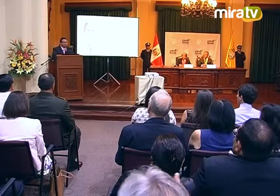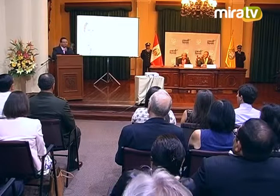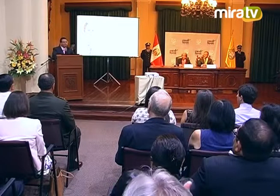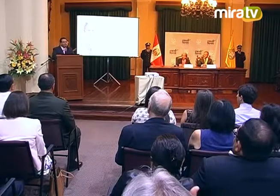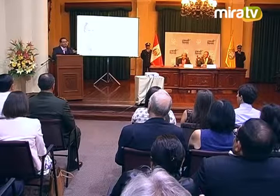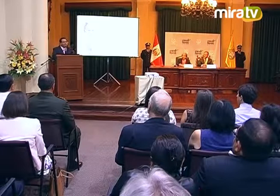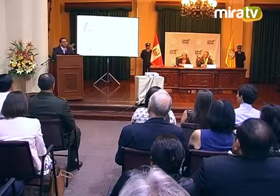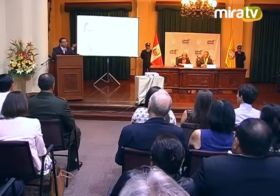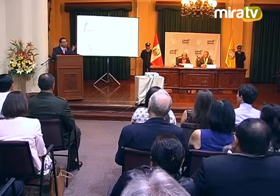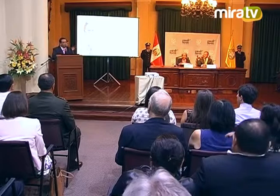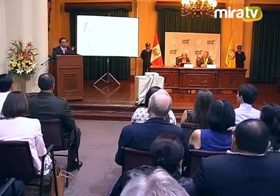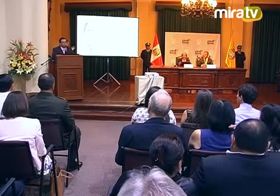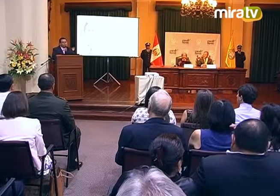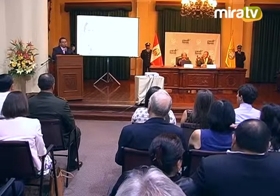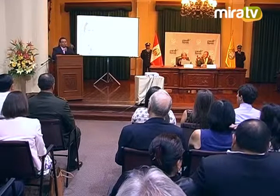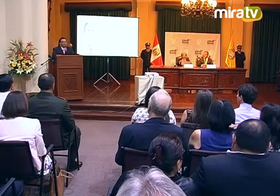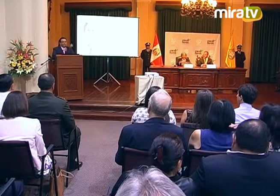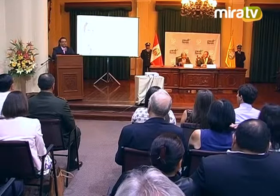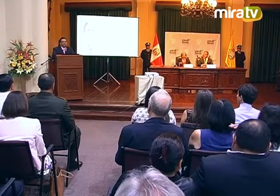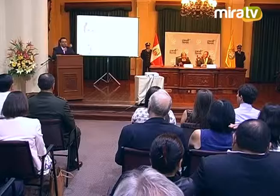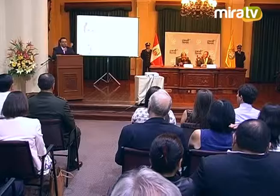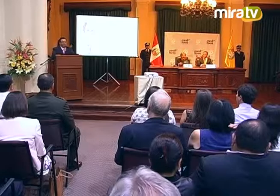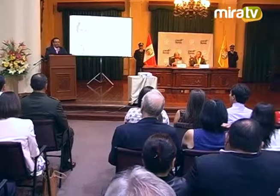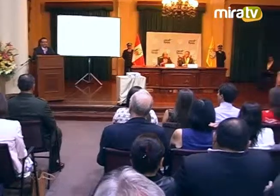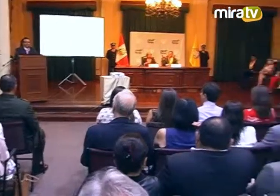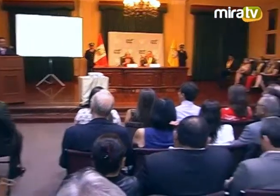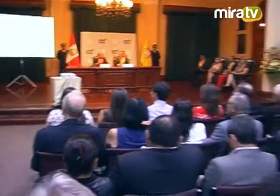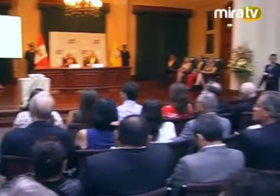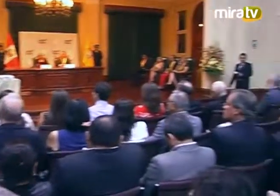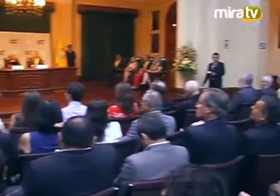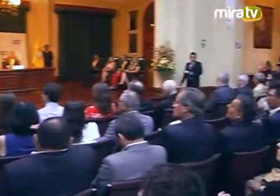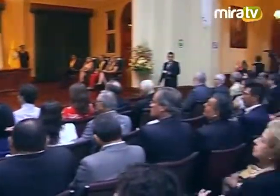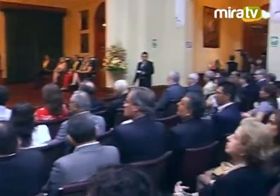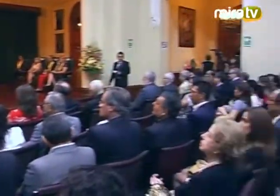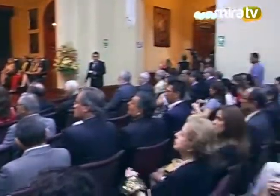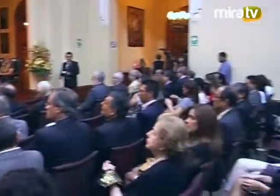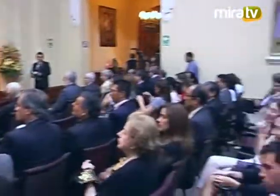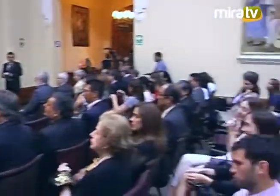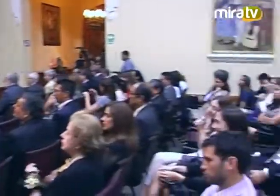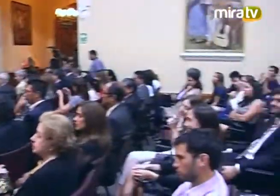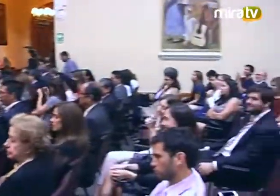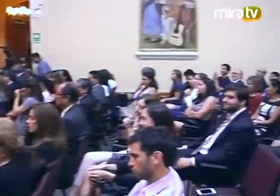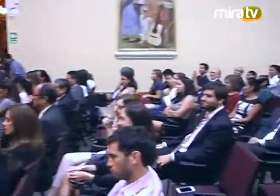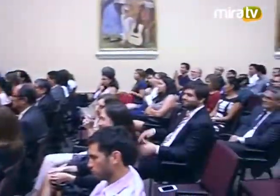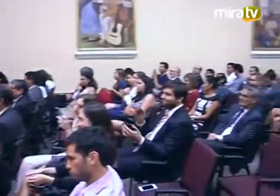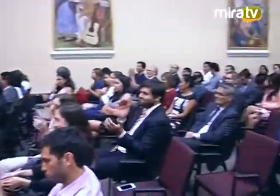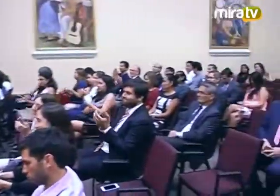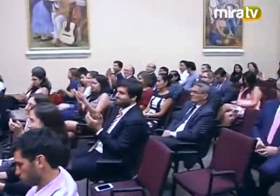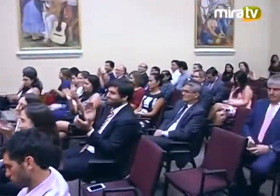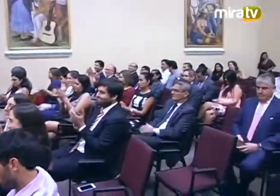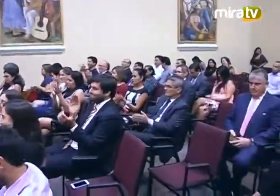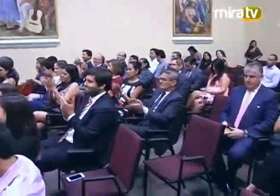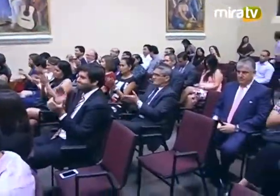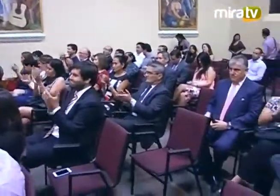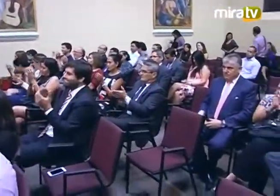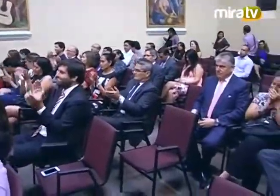los presentes al brindis y honor por esta ocasión especial. Gracias a todos, muy buenas noches.